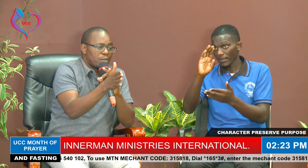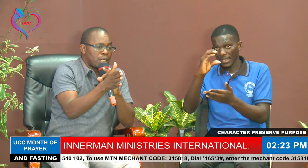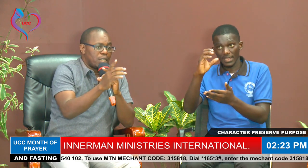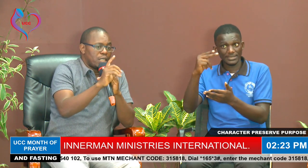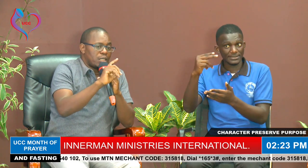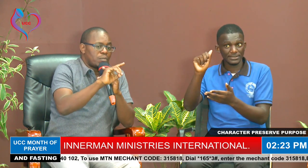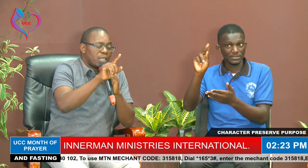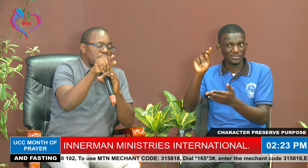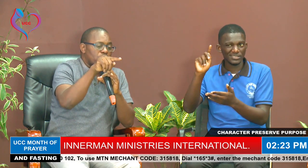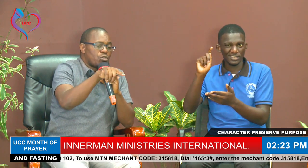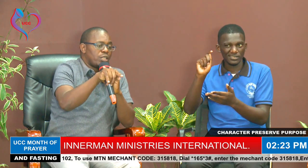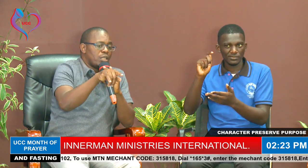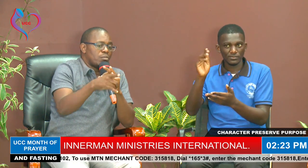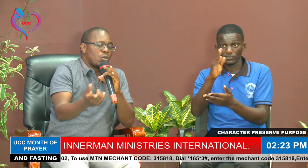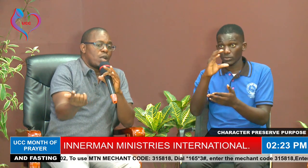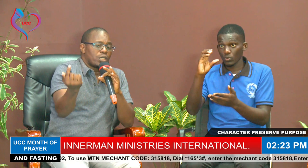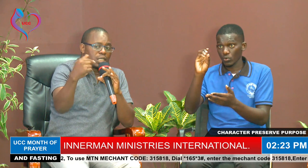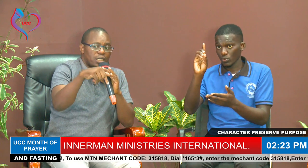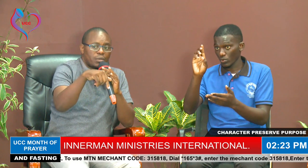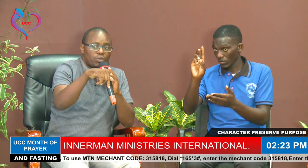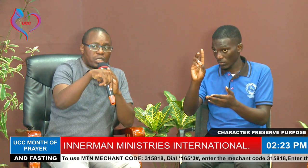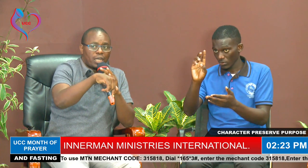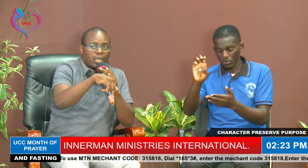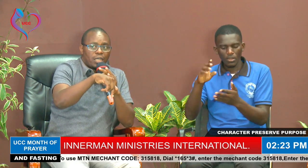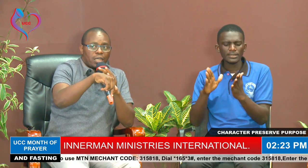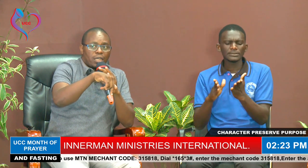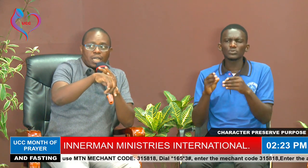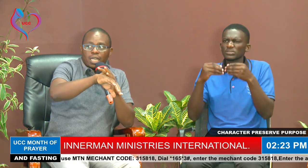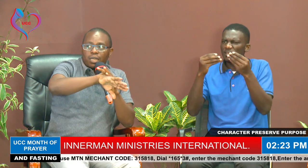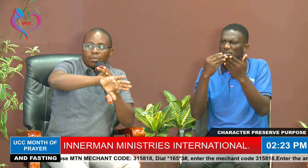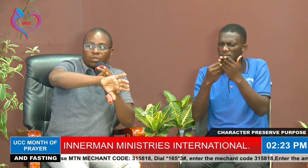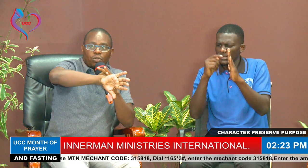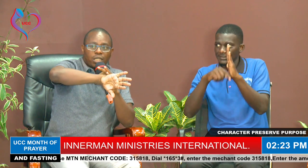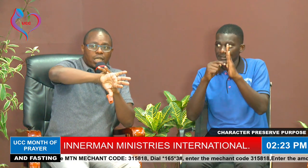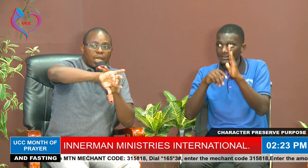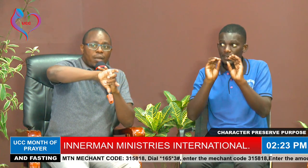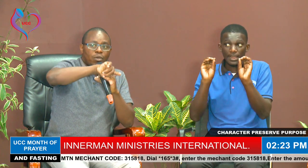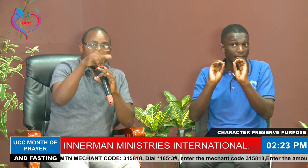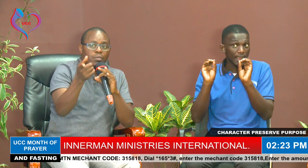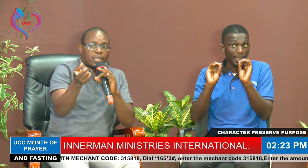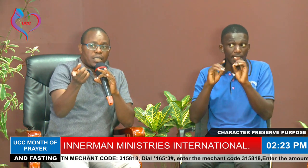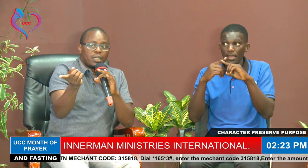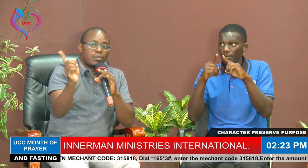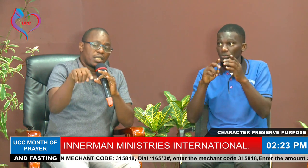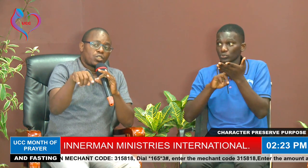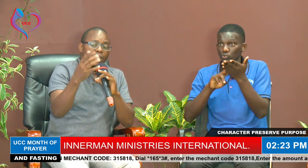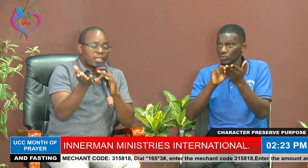money nti merchant code bw'owaayo ssente tebakusala. Naye bwe tukozesa mobile money ssente zo